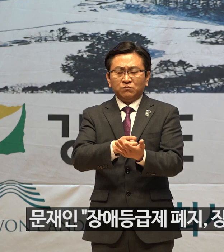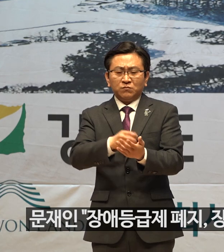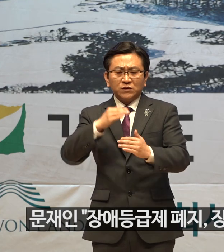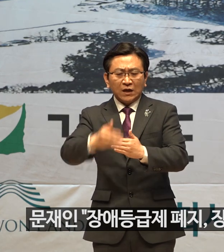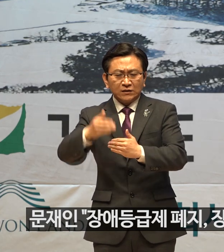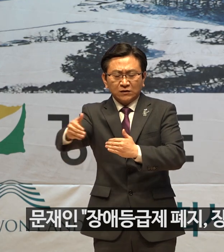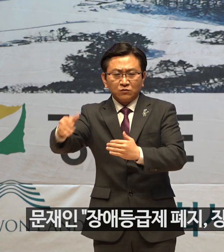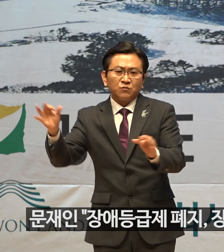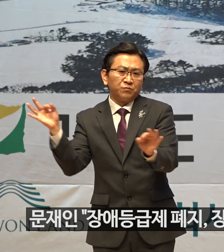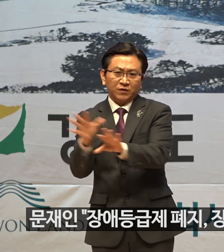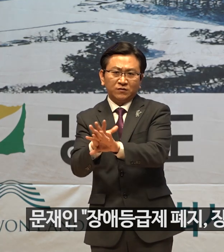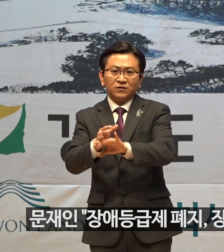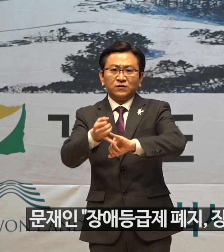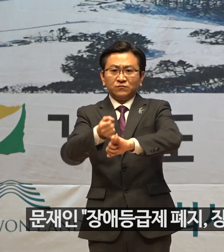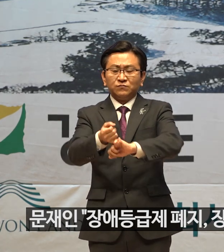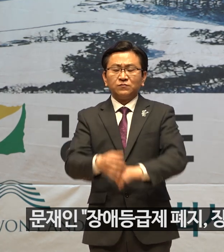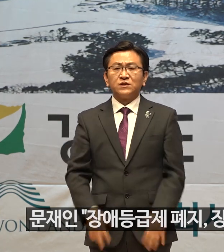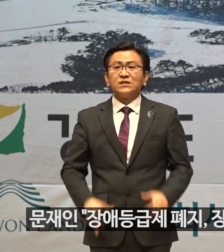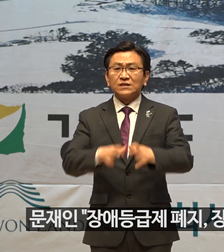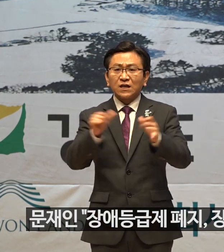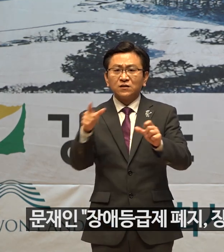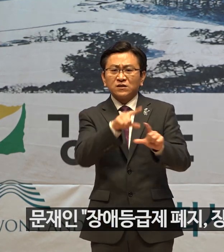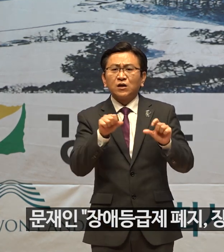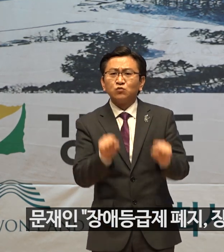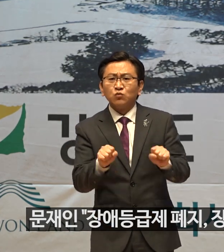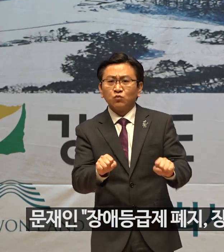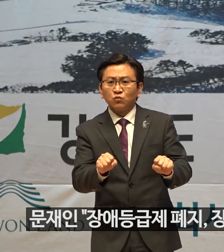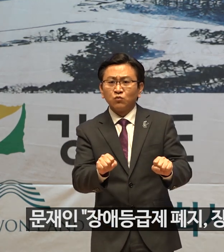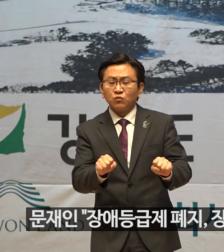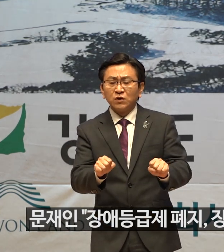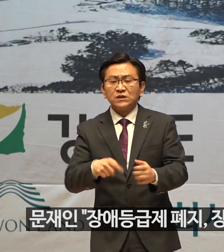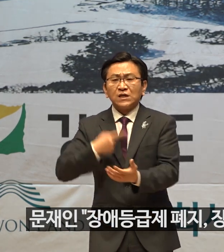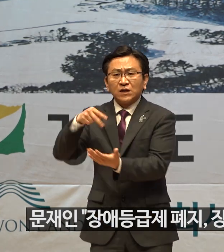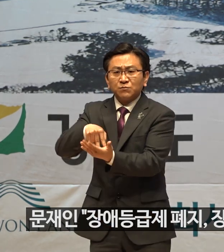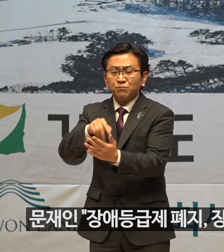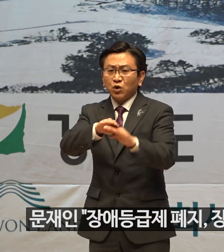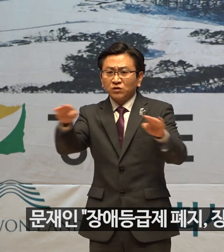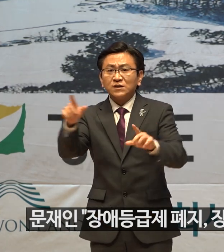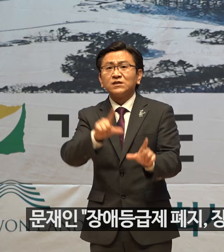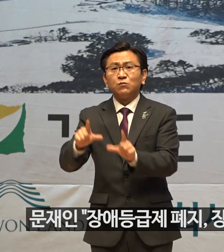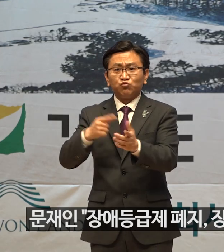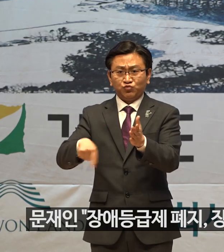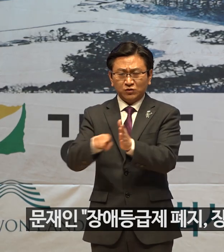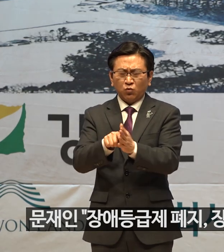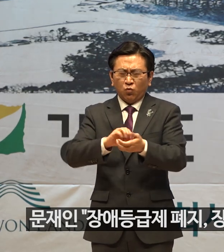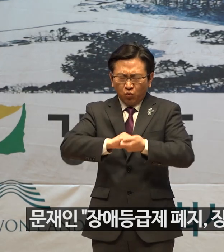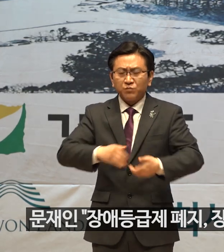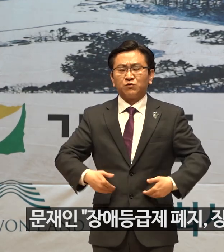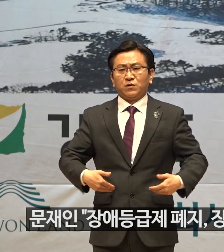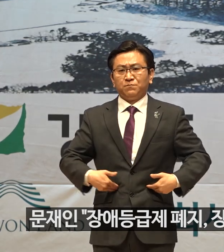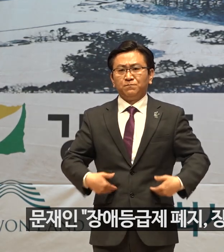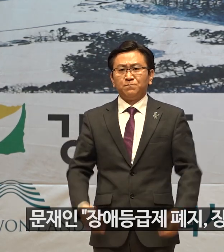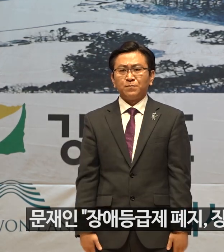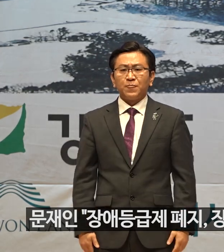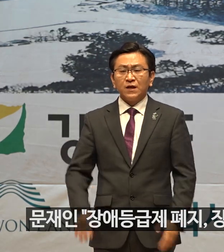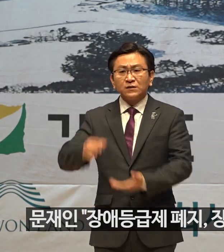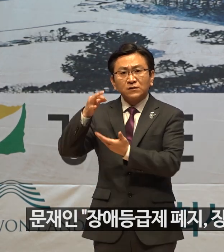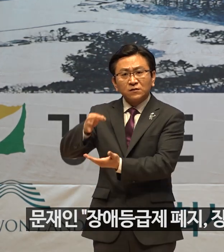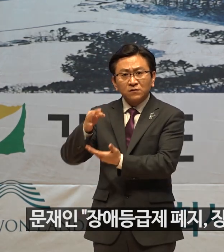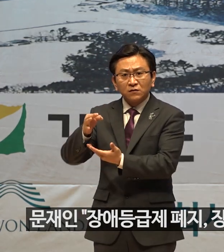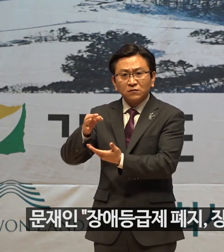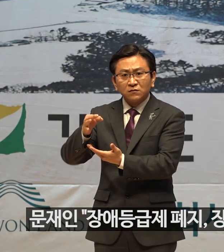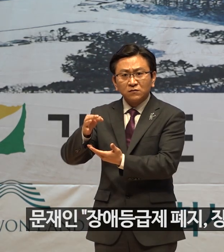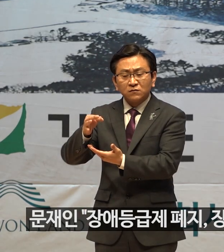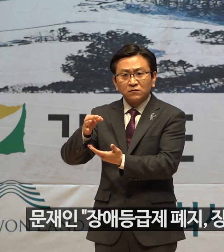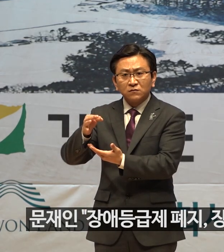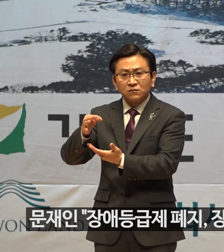폐지하겠습니다. 장애인의 생존과 자리, 평등한 삶을 위해 꼭 필요한 일입니다. 재원도